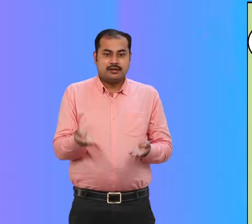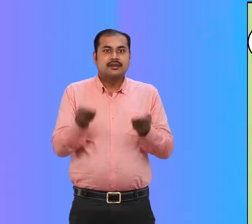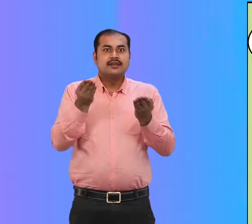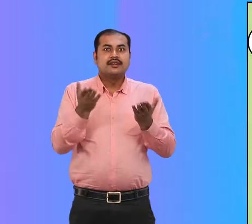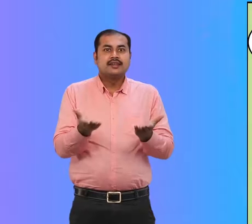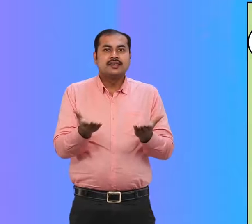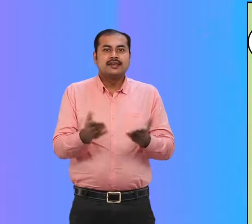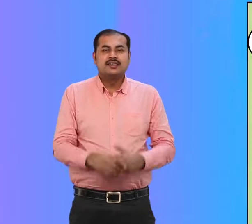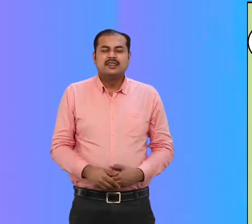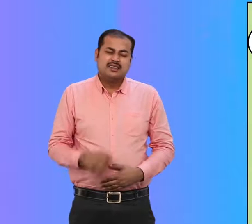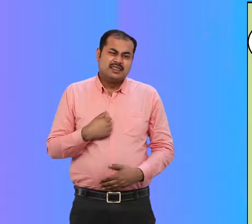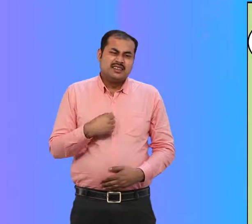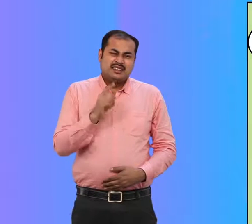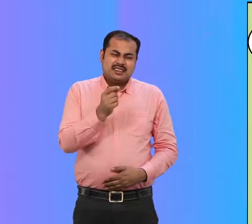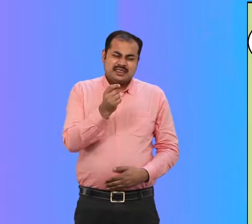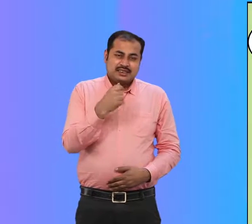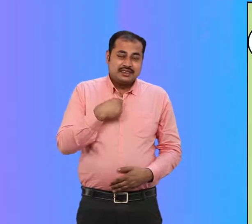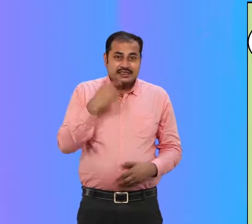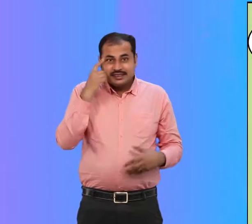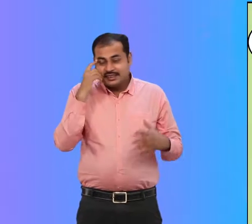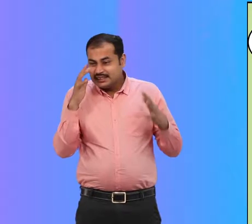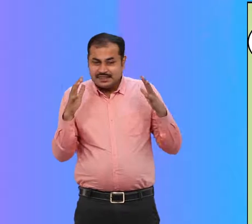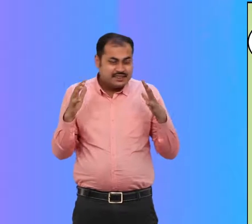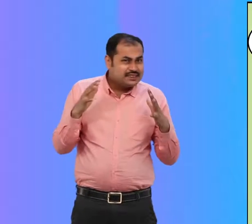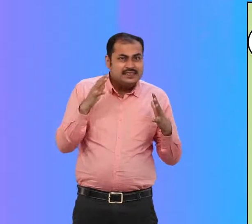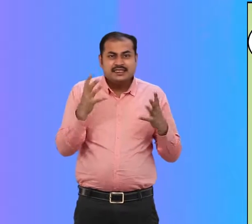है लेकिन मैं परेशान हूं